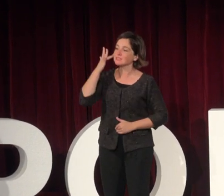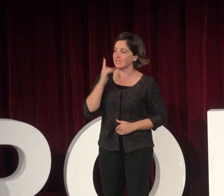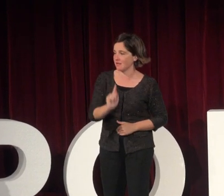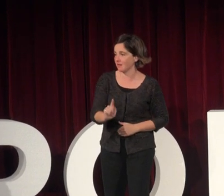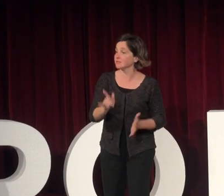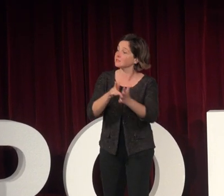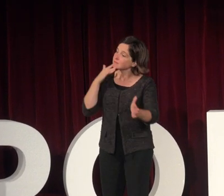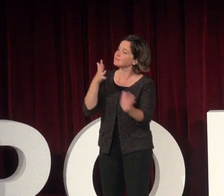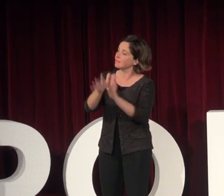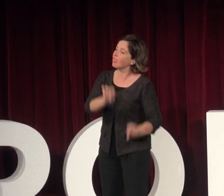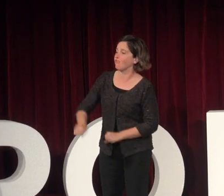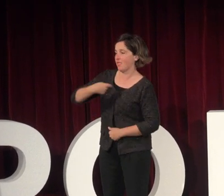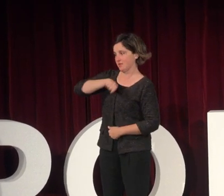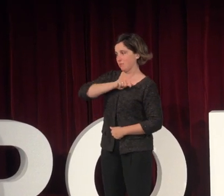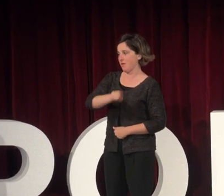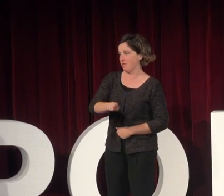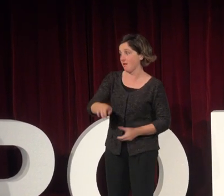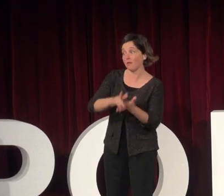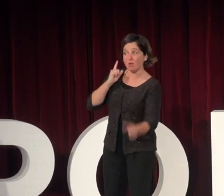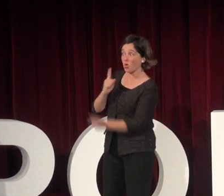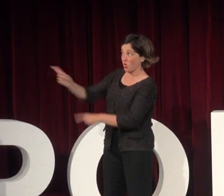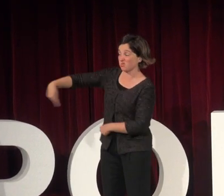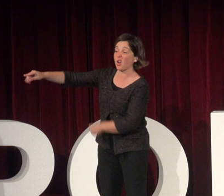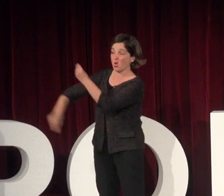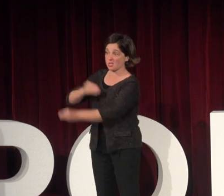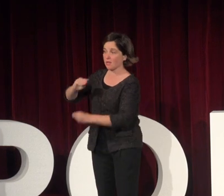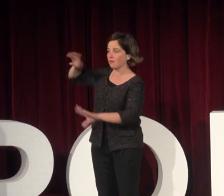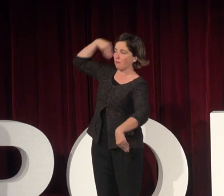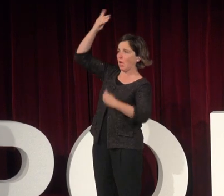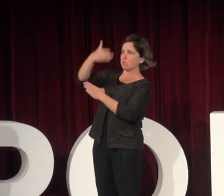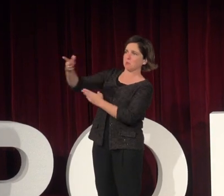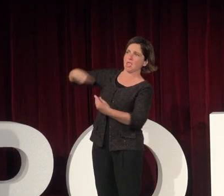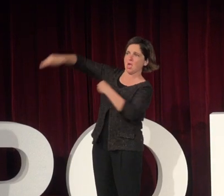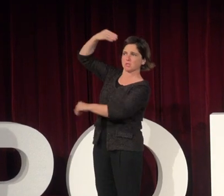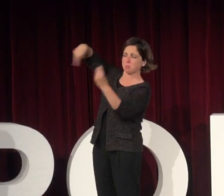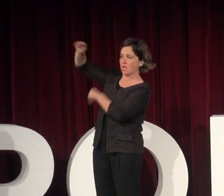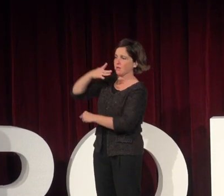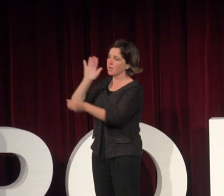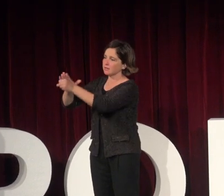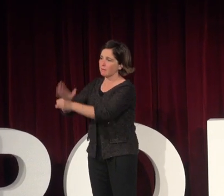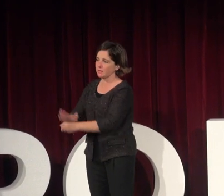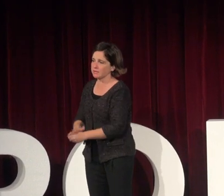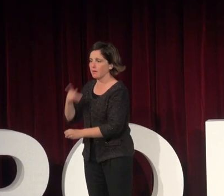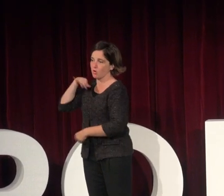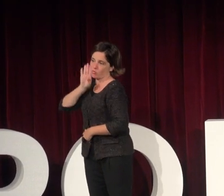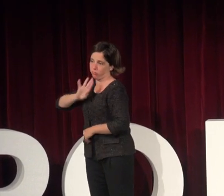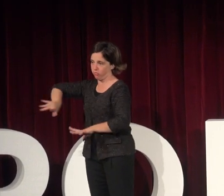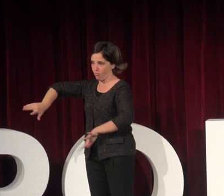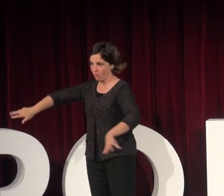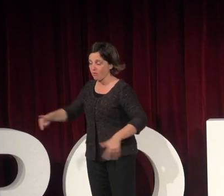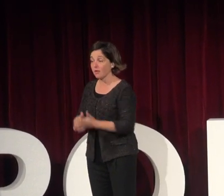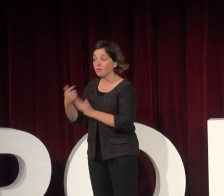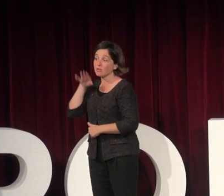dignas. Eso es defender la patria. Es lo contrario a los que se envuelven en la bandera de todos para tapar la corrupción y que no